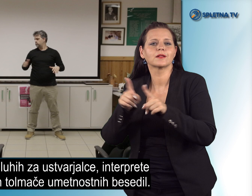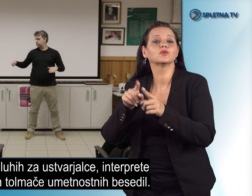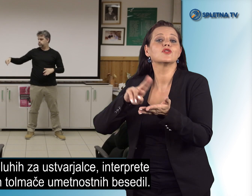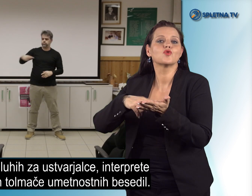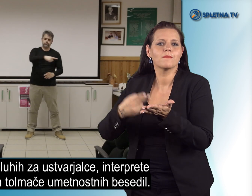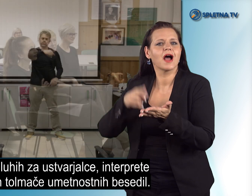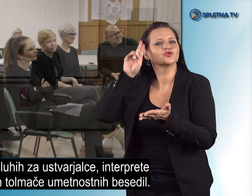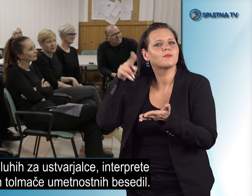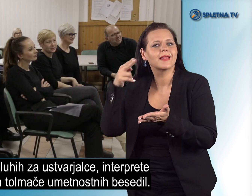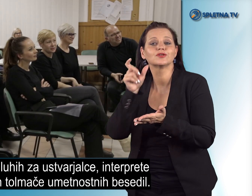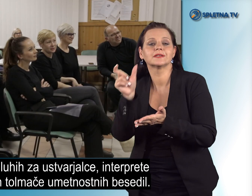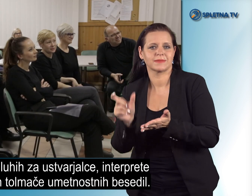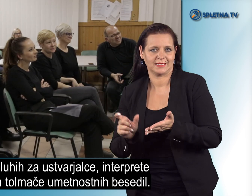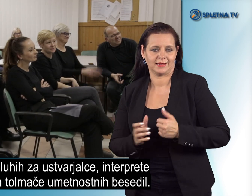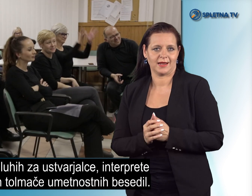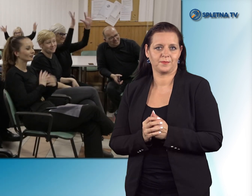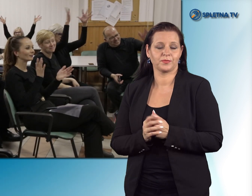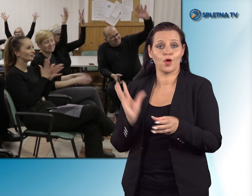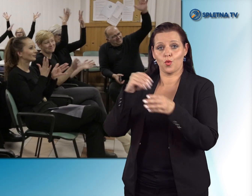tolmače umetnostnih besedil.